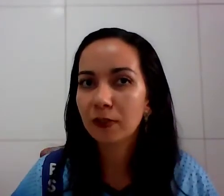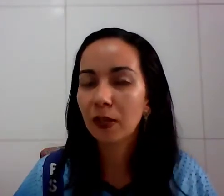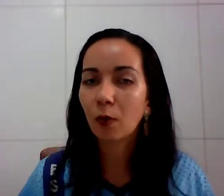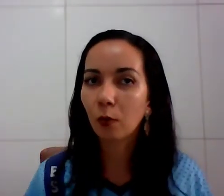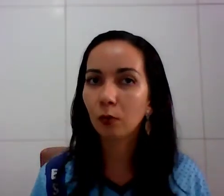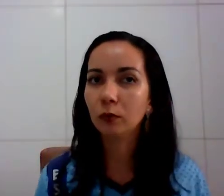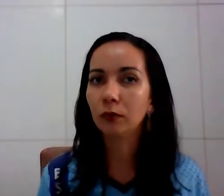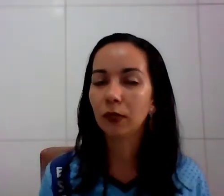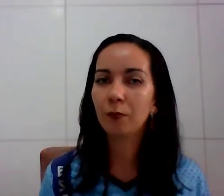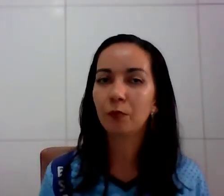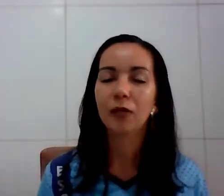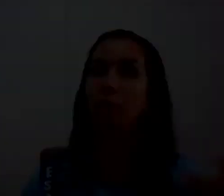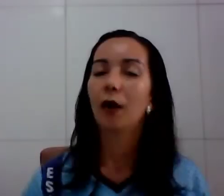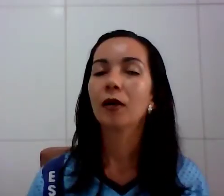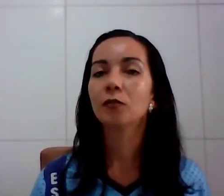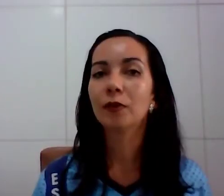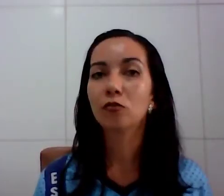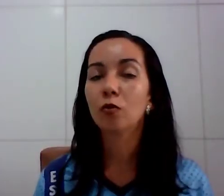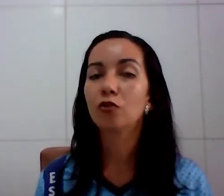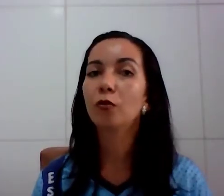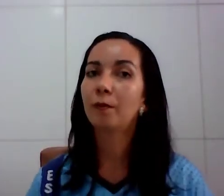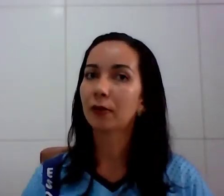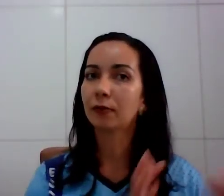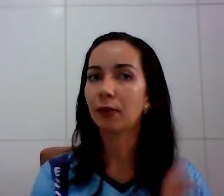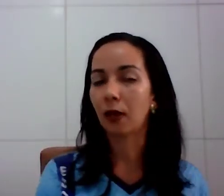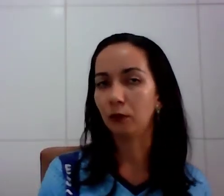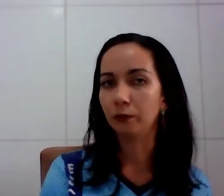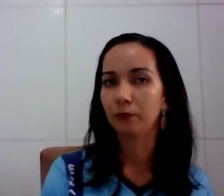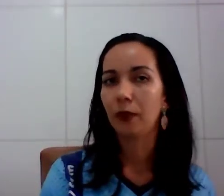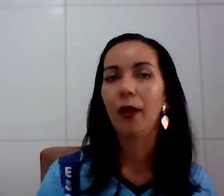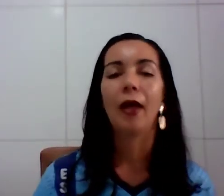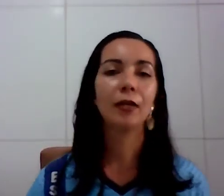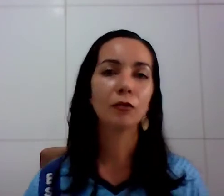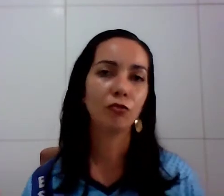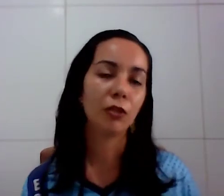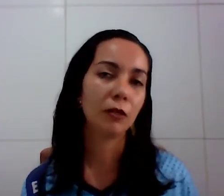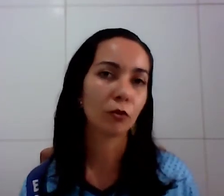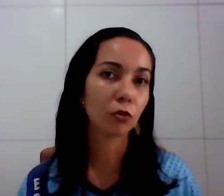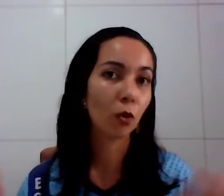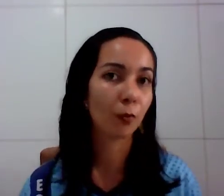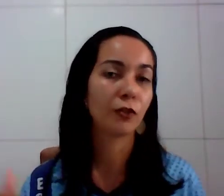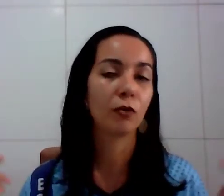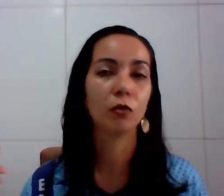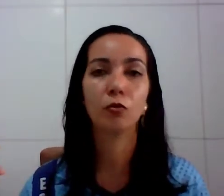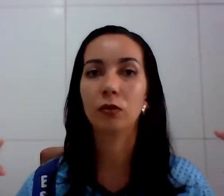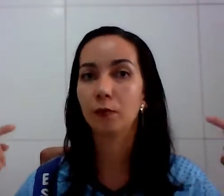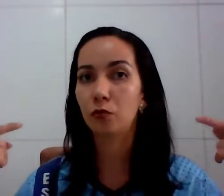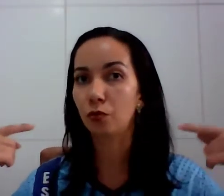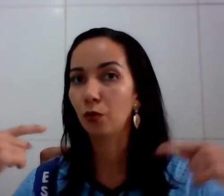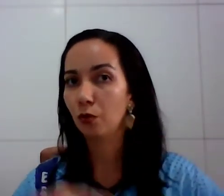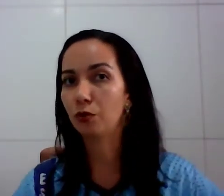fizeram ao longo do tempo. As pessoas do passado, elas utilizam as roupas que nós usamos